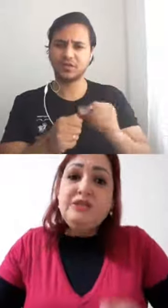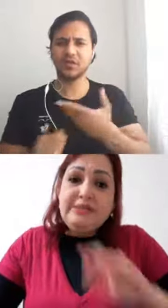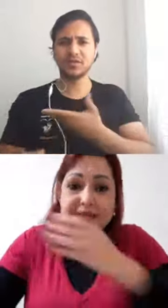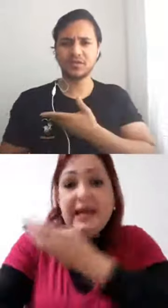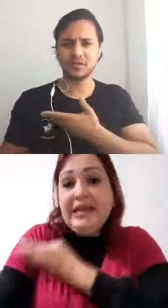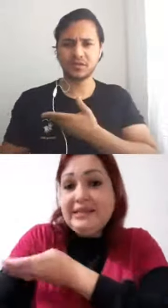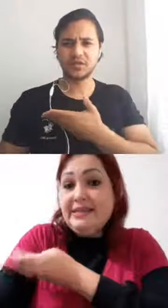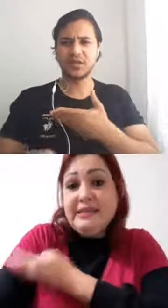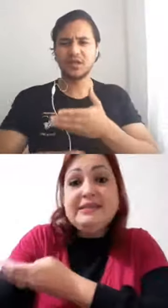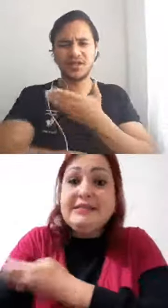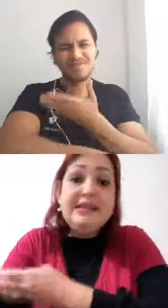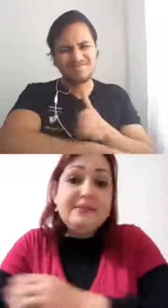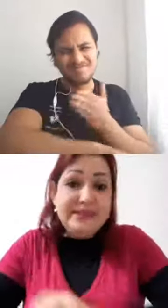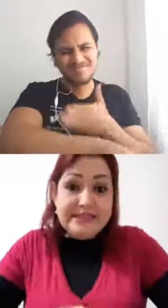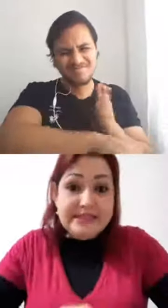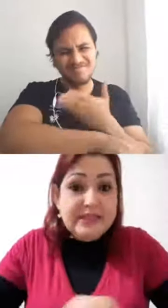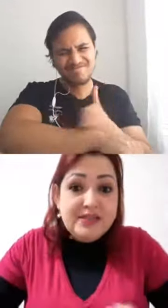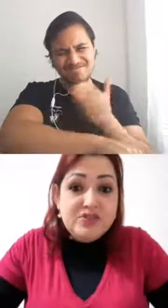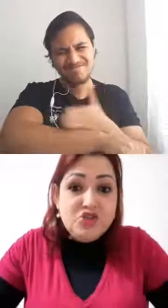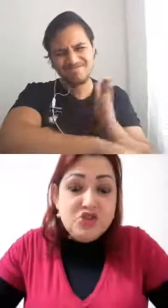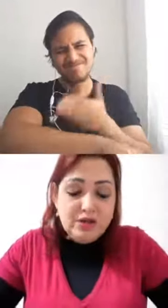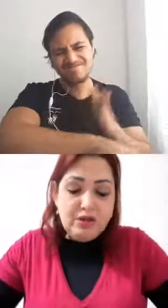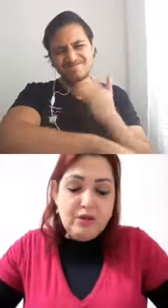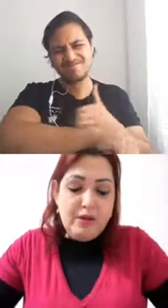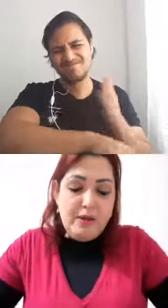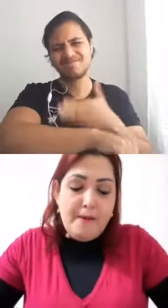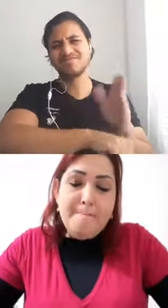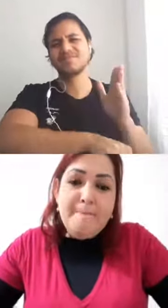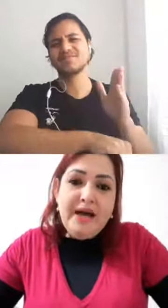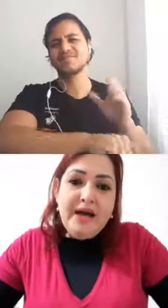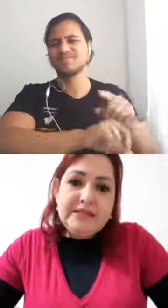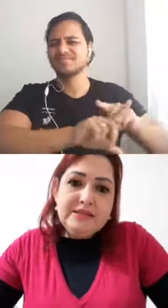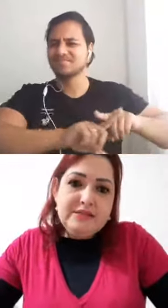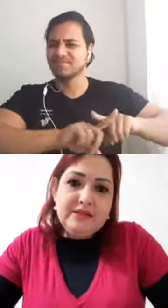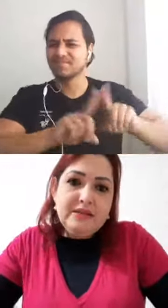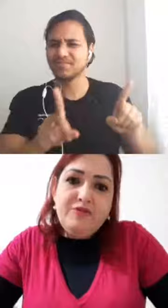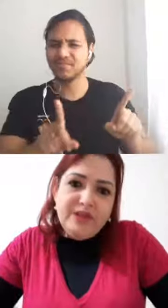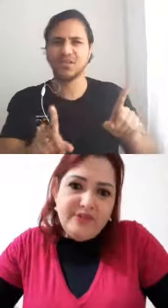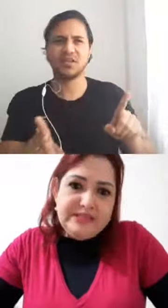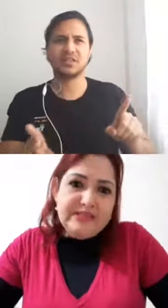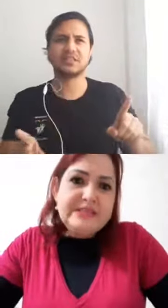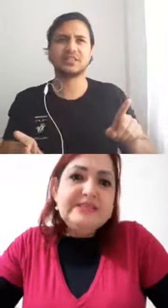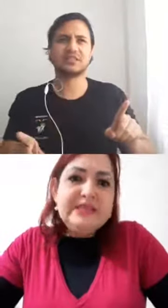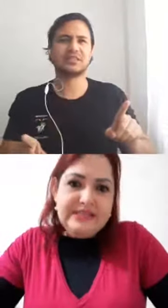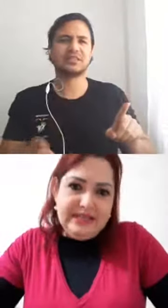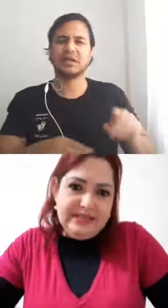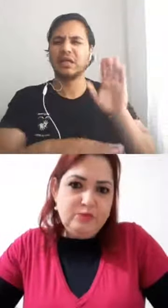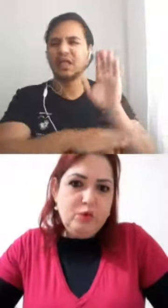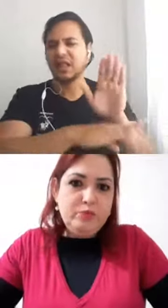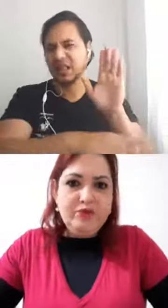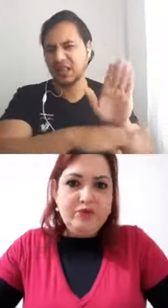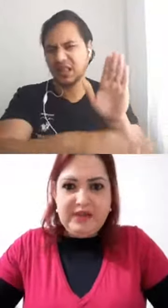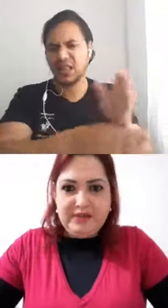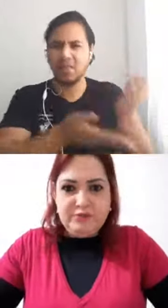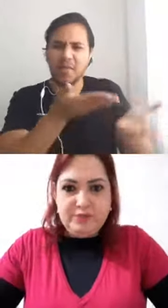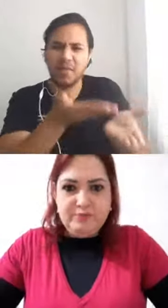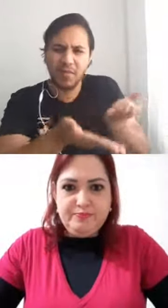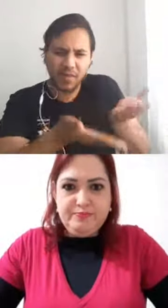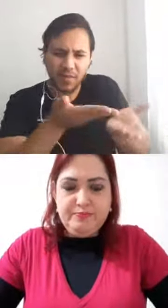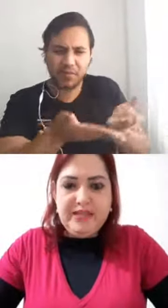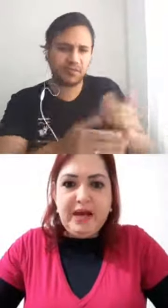amizade, treine bastante, mas não fique fazendo assistencialismo como nós